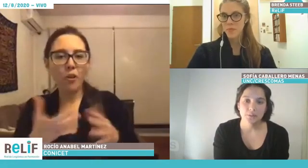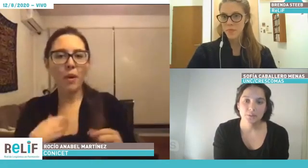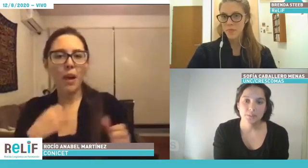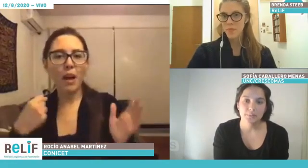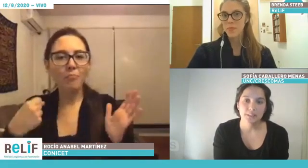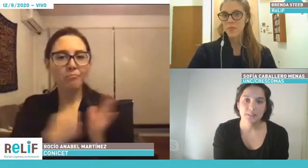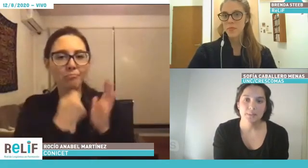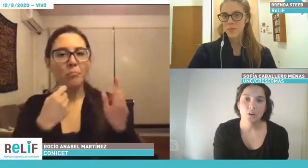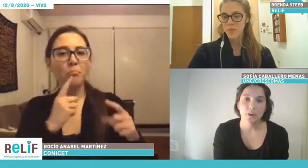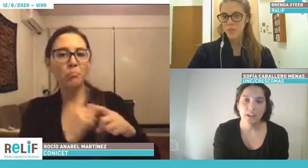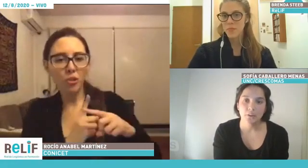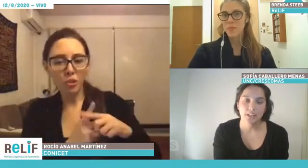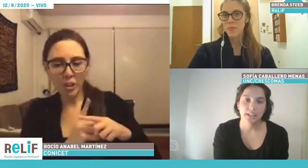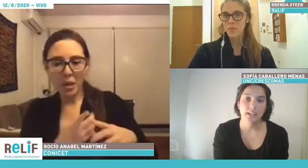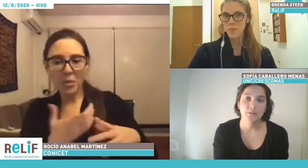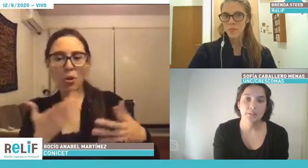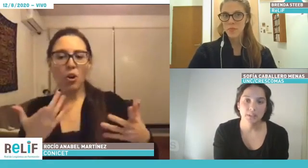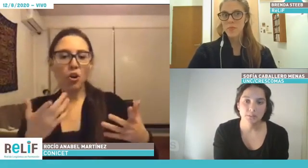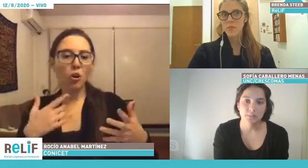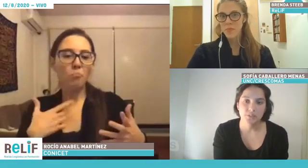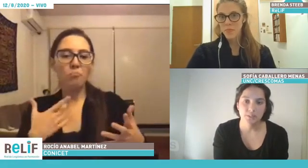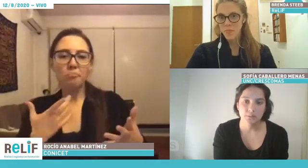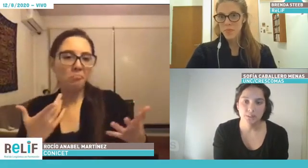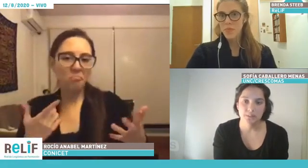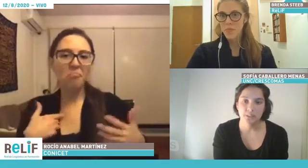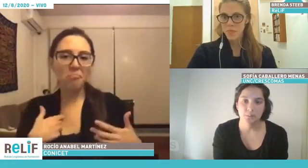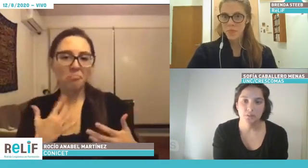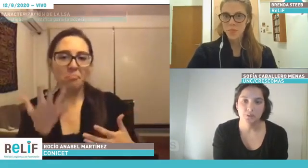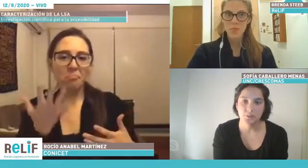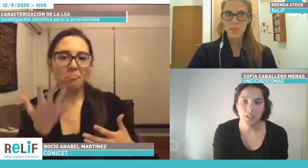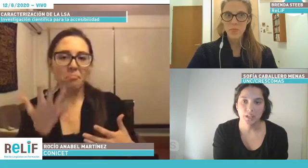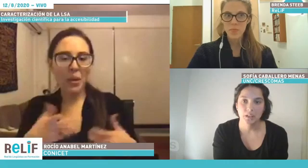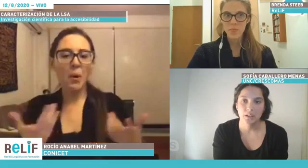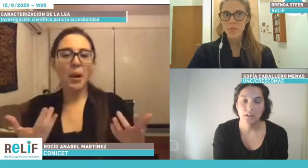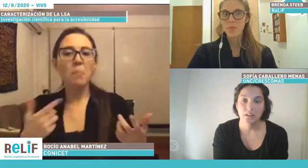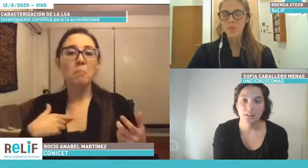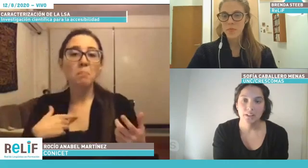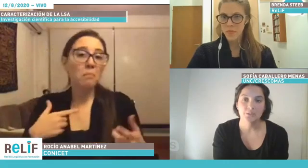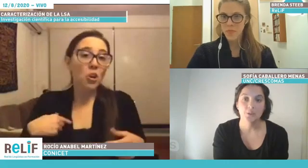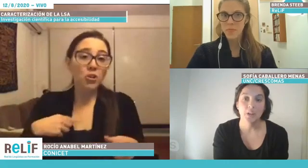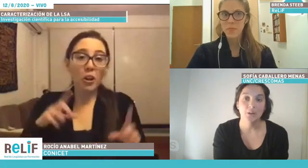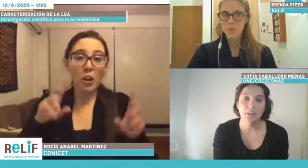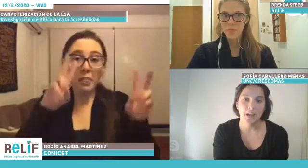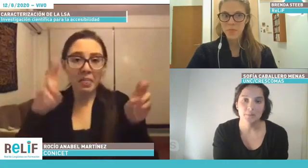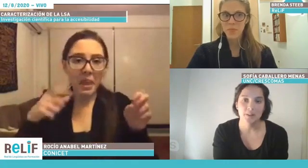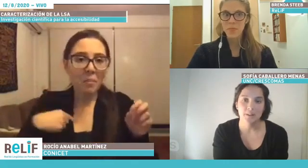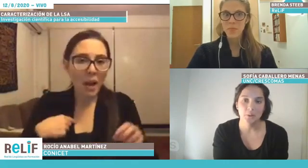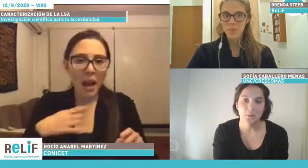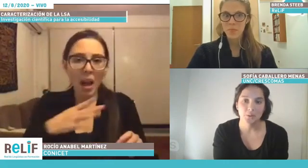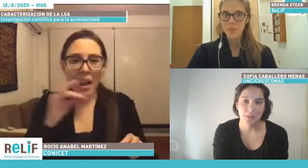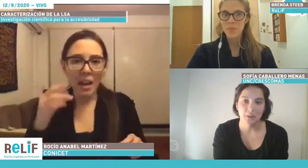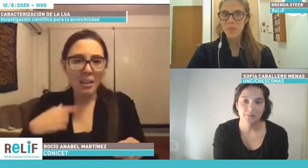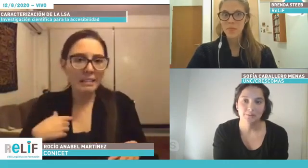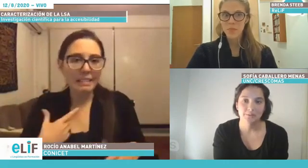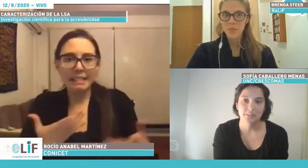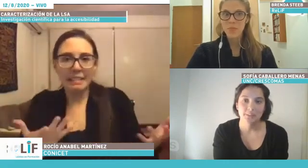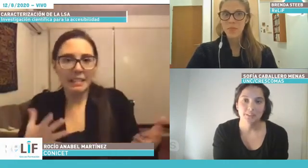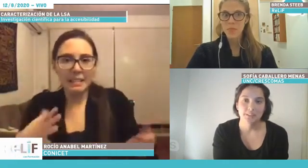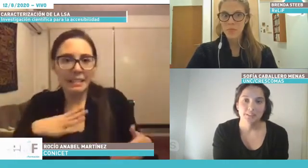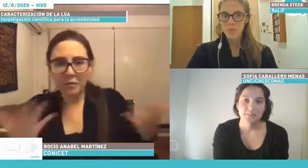el objetivo justamente de mejorar o de generar un impacto positivo en ese grupo social. Eso es algo que a mí me